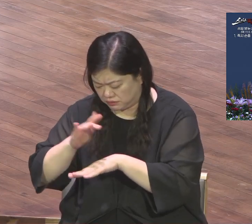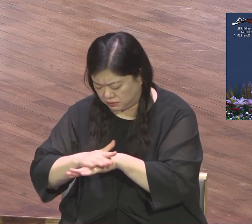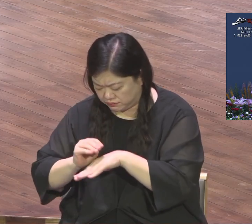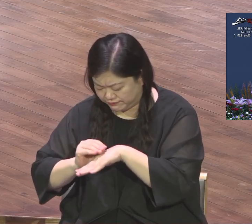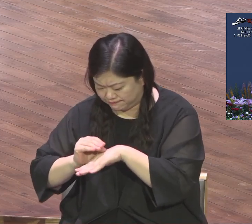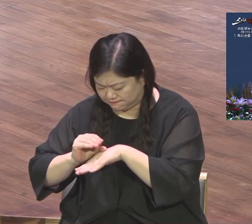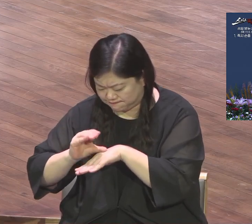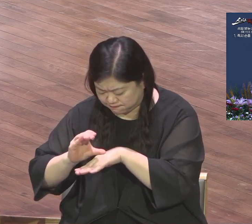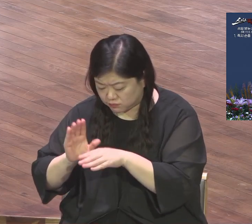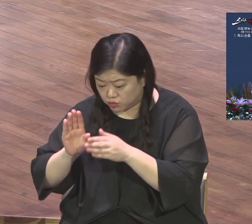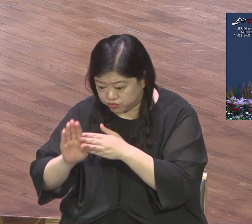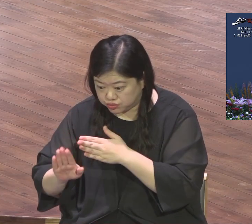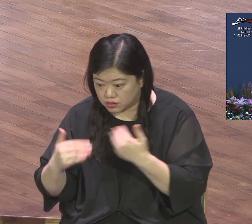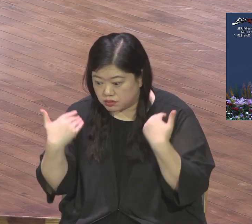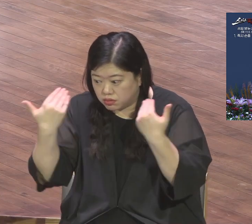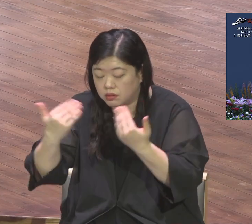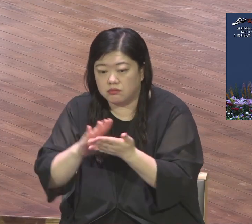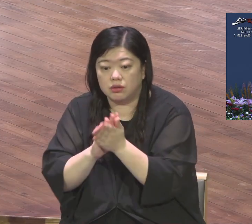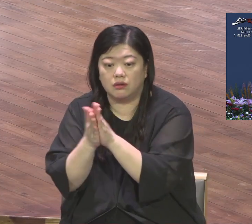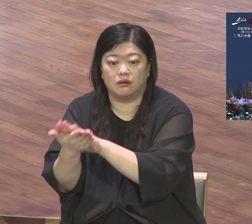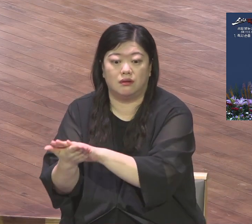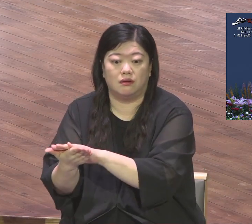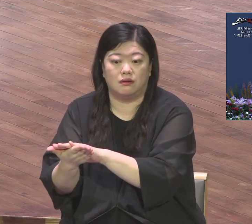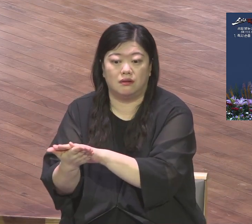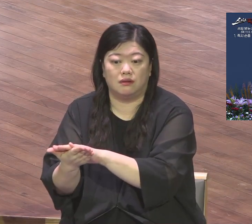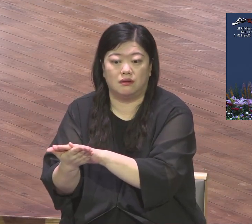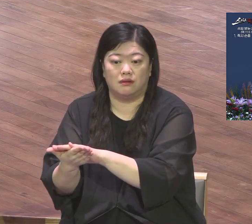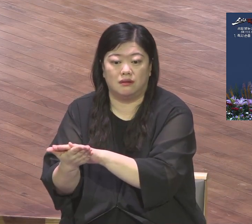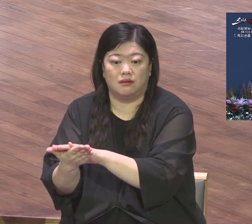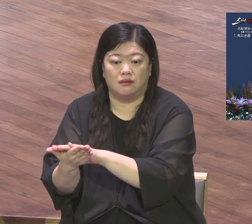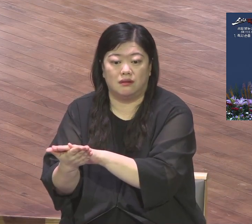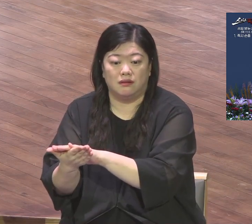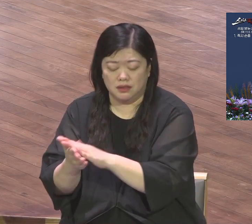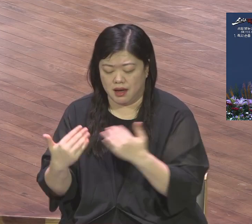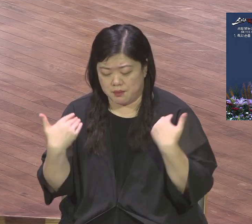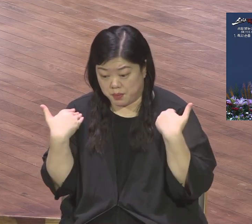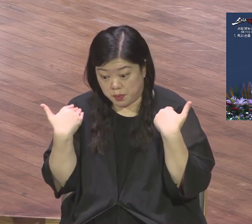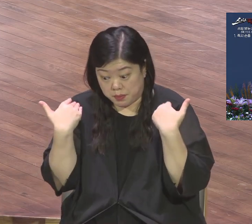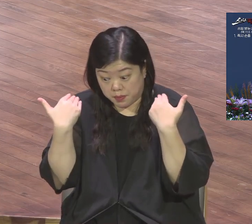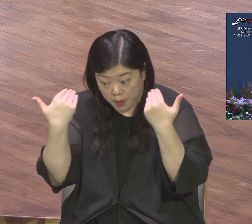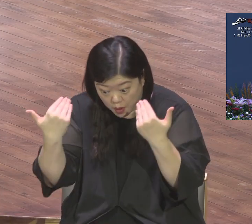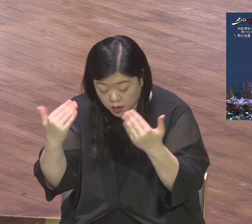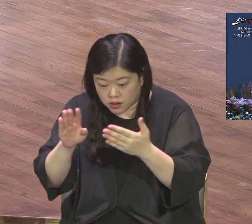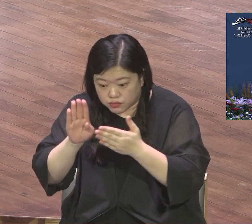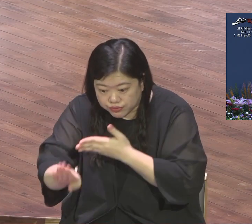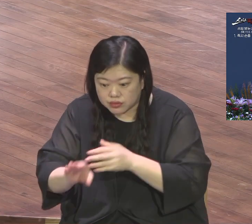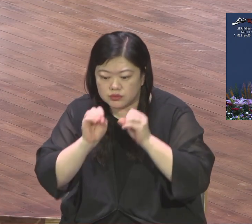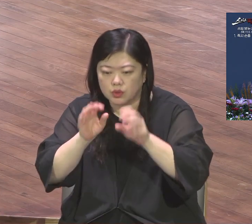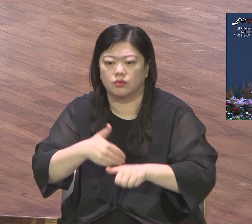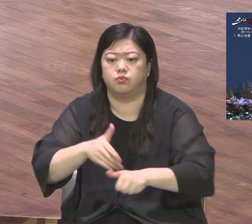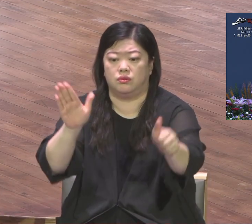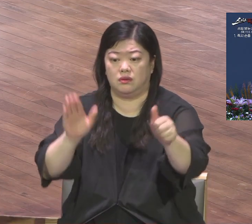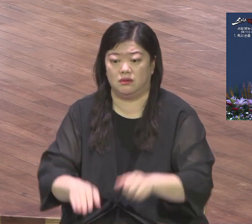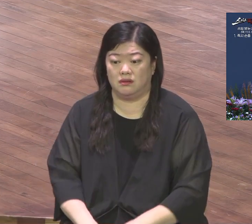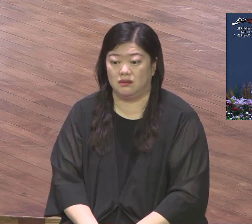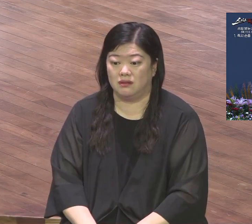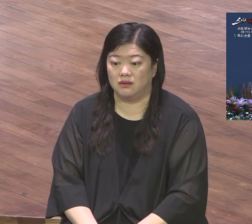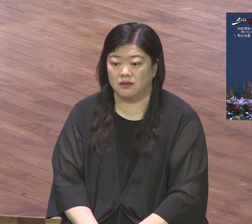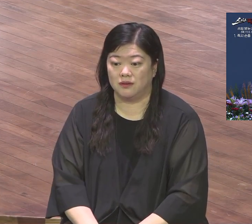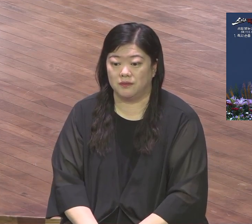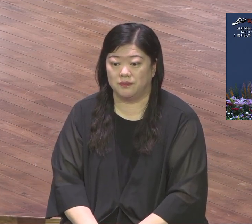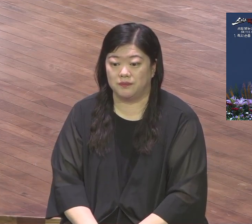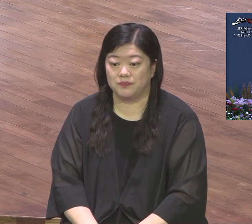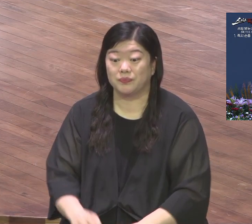바뀌어졌어요. 바뀌어졌어요. 하나님 그렇게 성장을 하게 하신다고. 제가 간증하잖아요.